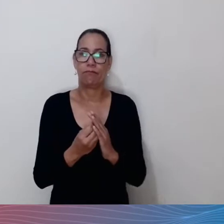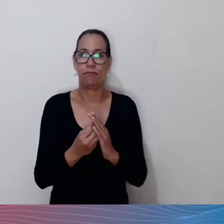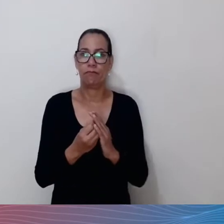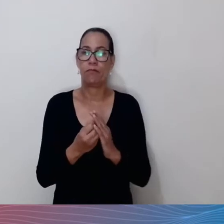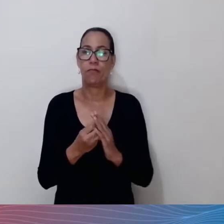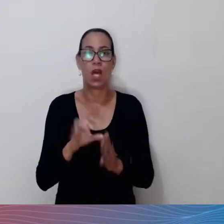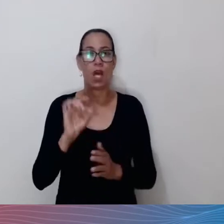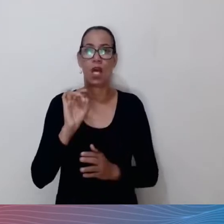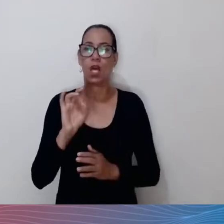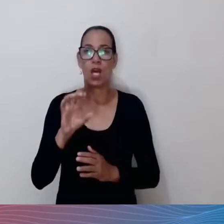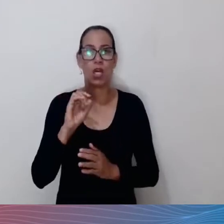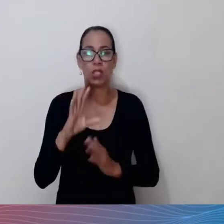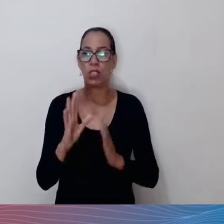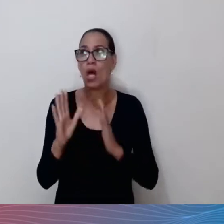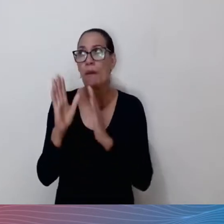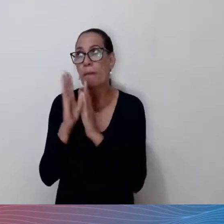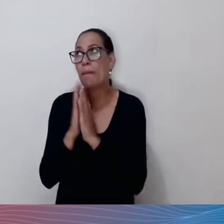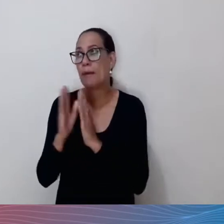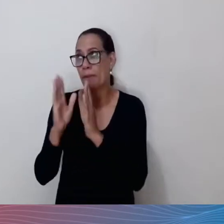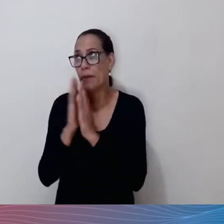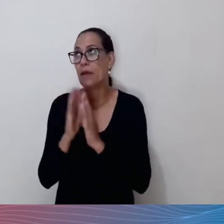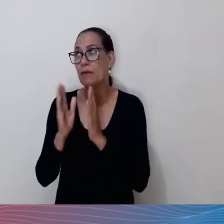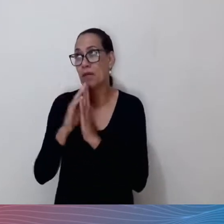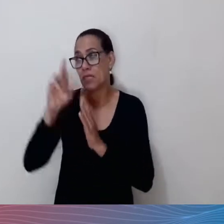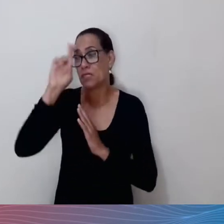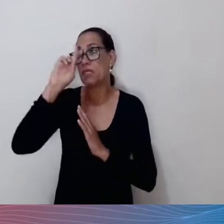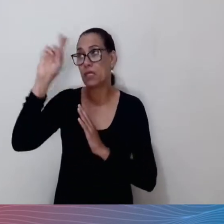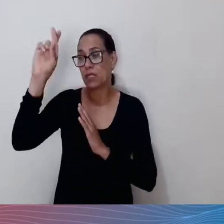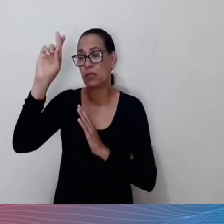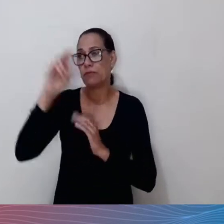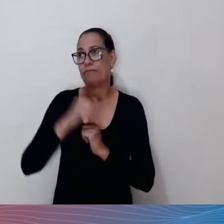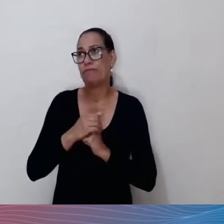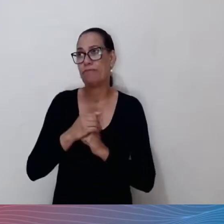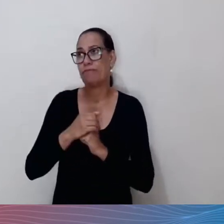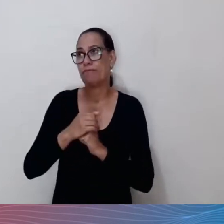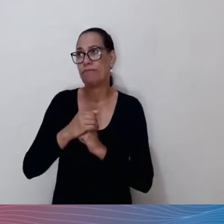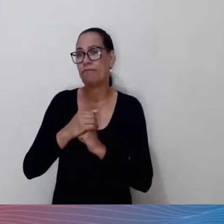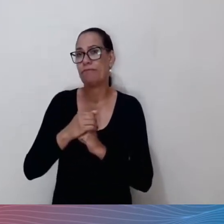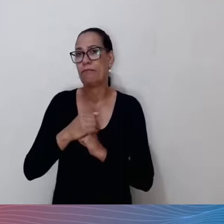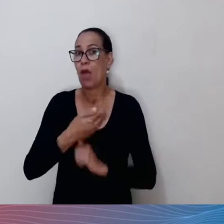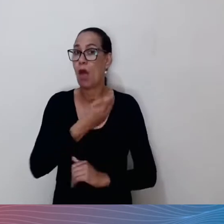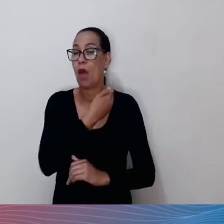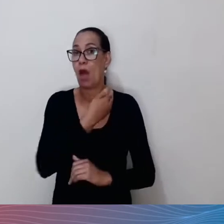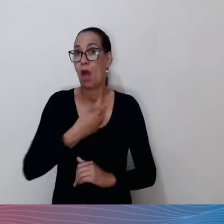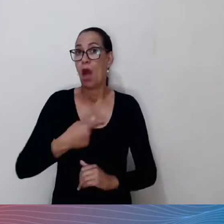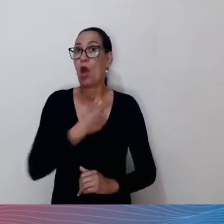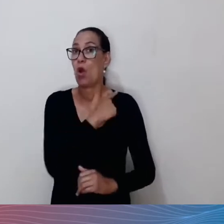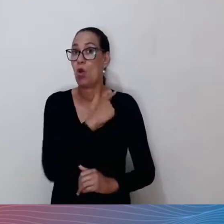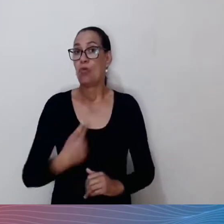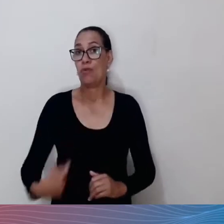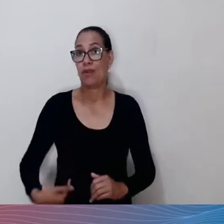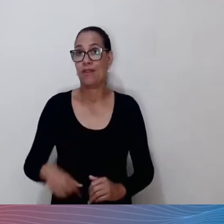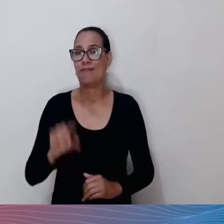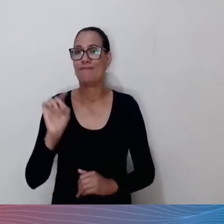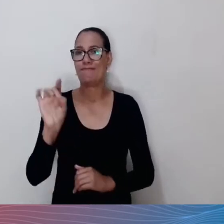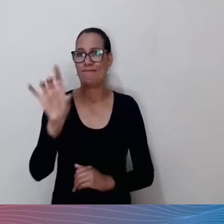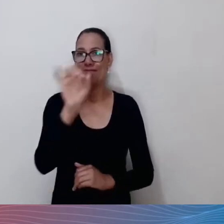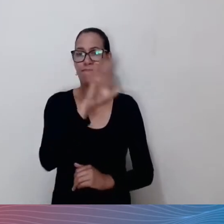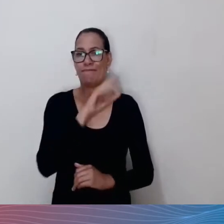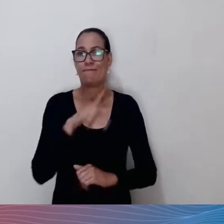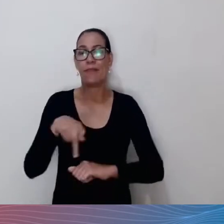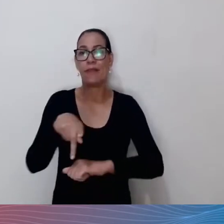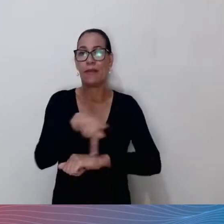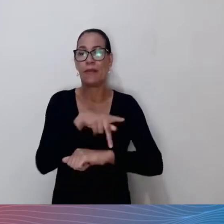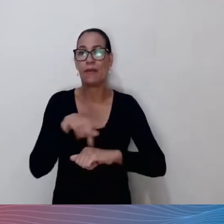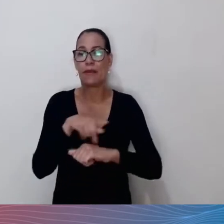dê governantes em cada país que possa conduzir esses